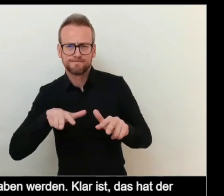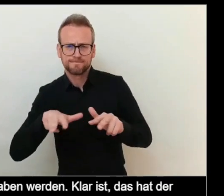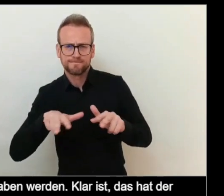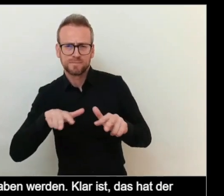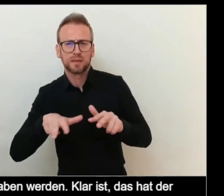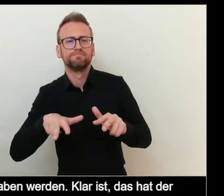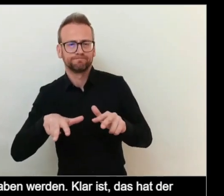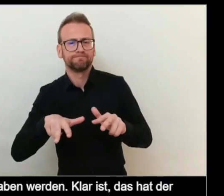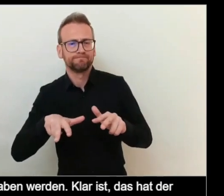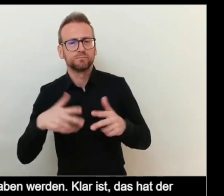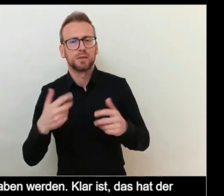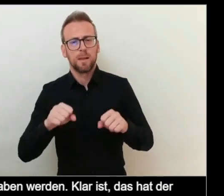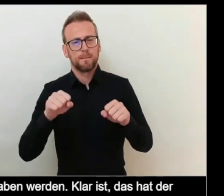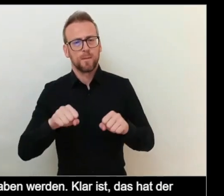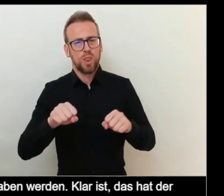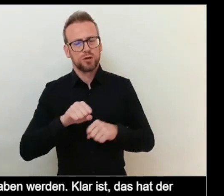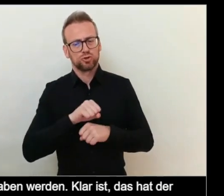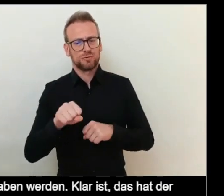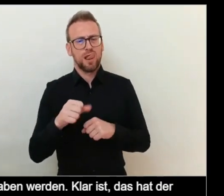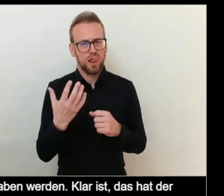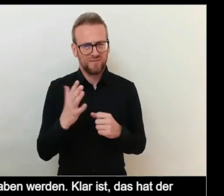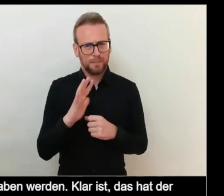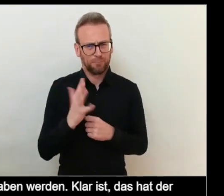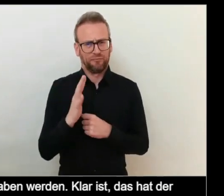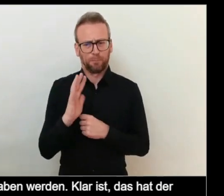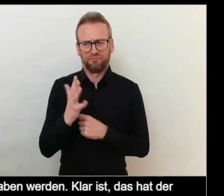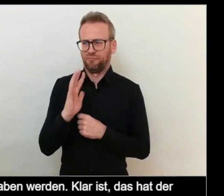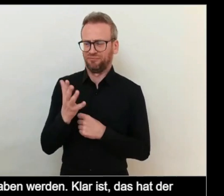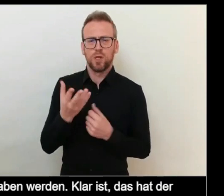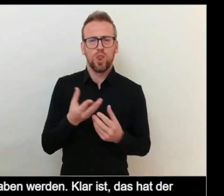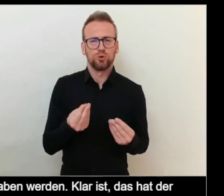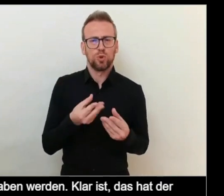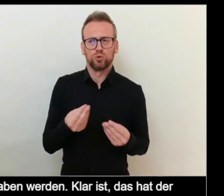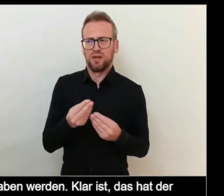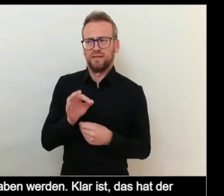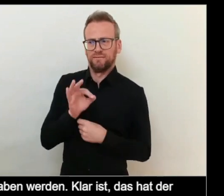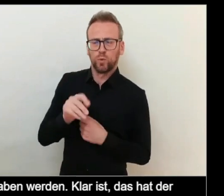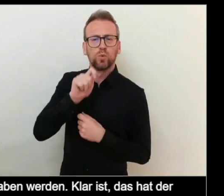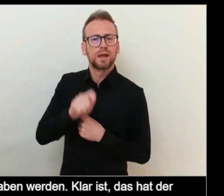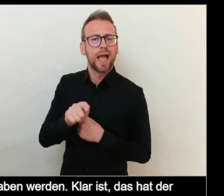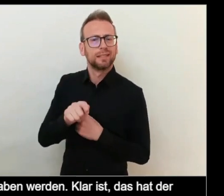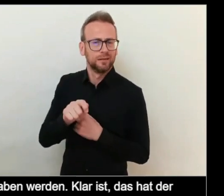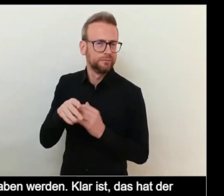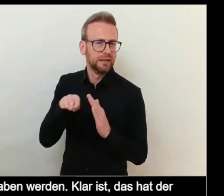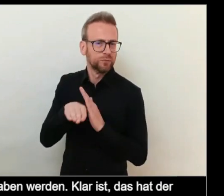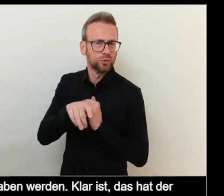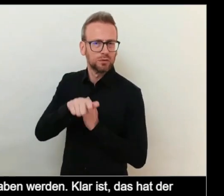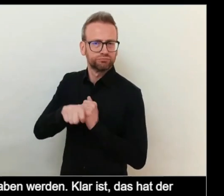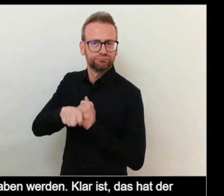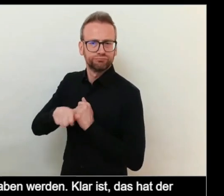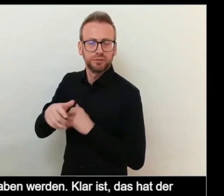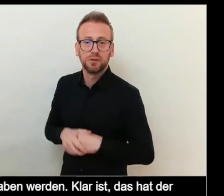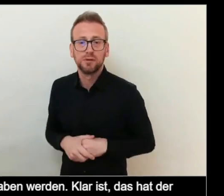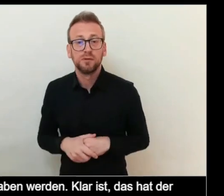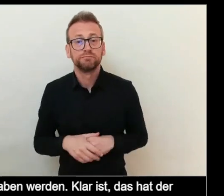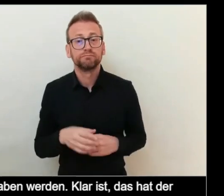einen Überblick haben. Da scheint es jetzt auch in Richtung Bund, wo wir mehrfach intensive Appelle gerichtet hatten, auch Bewegung zu geben, was die